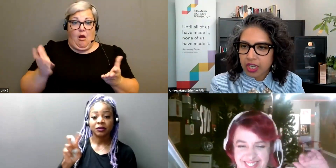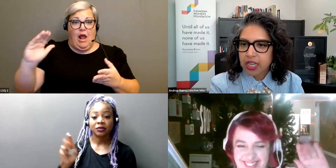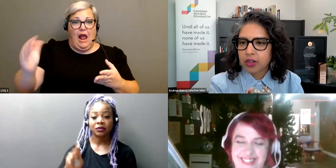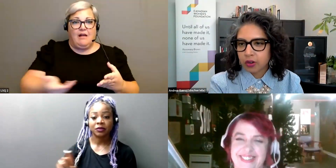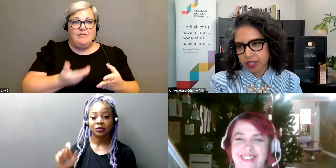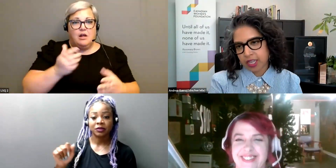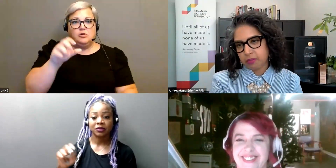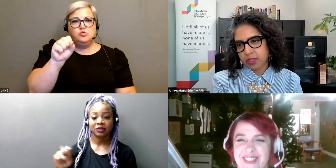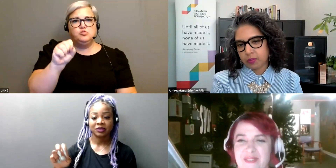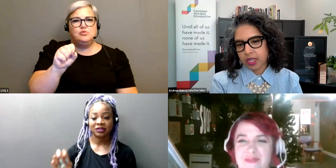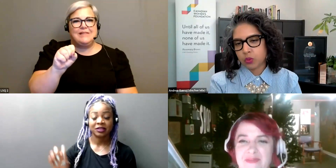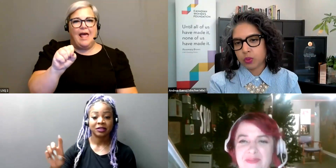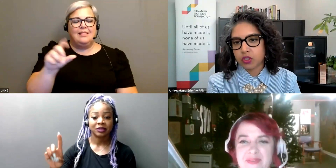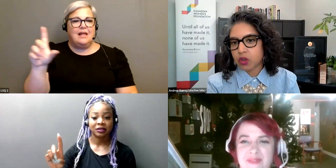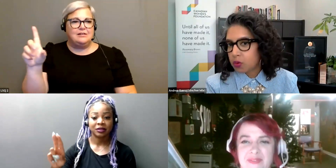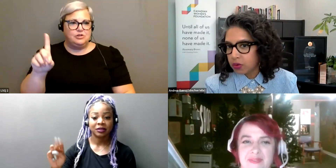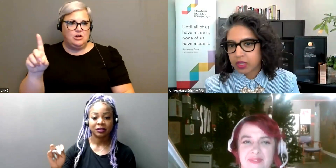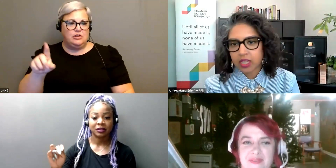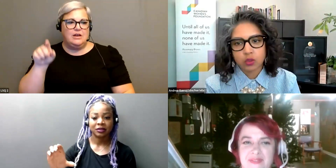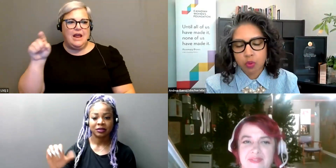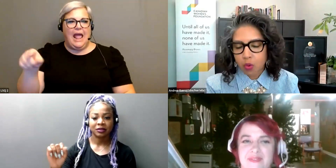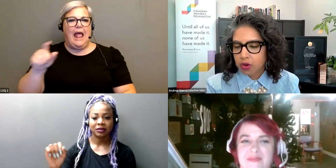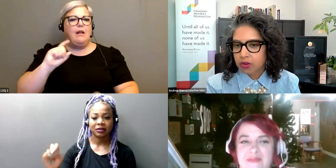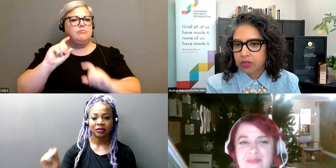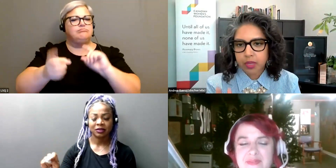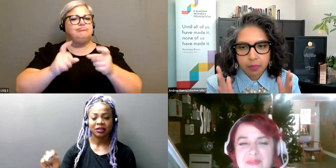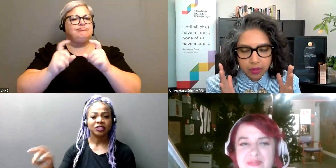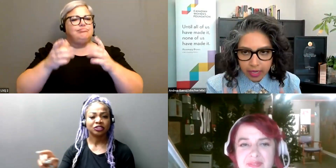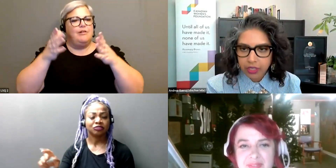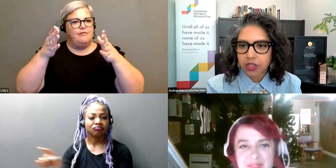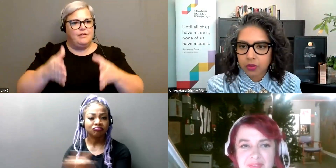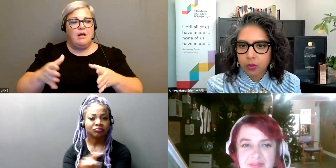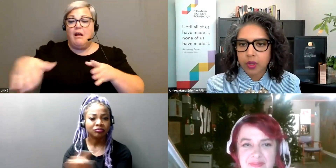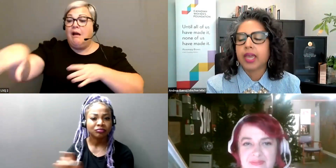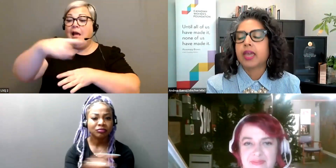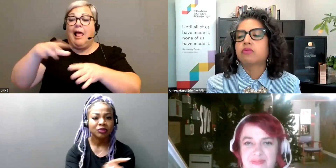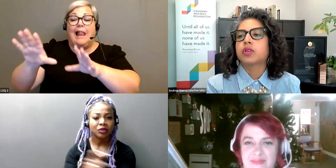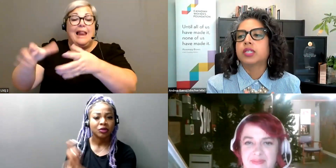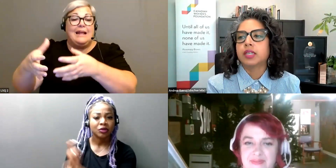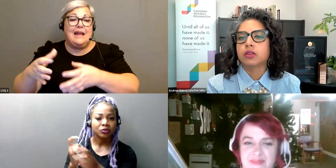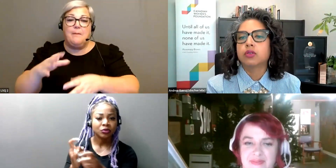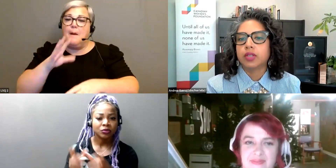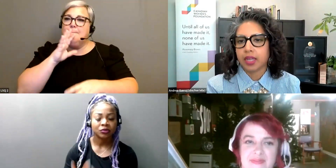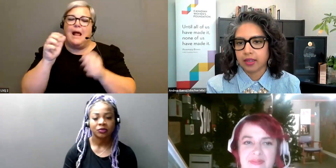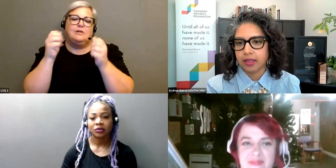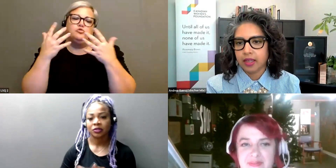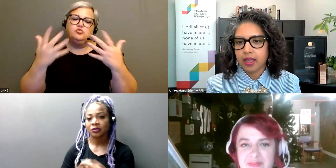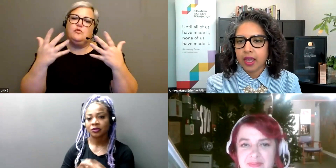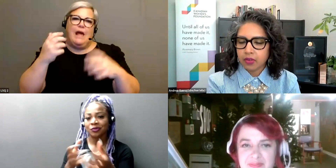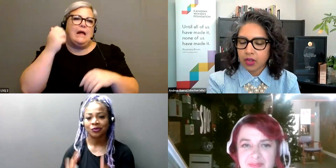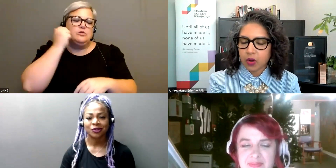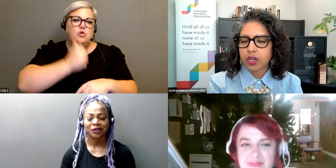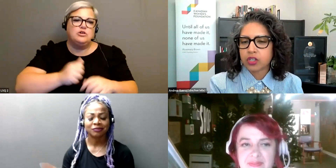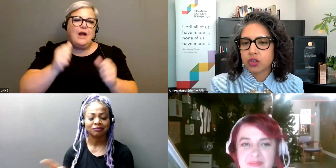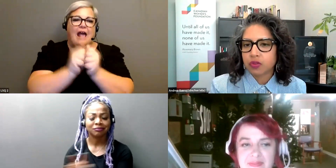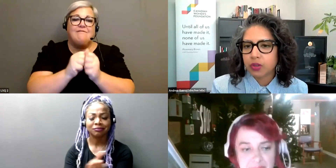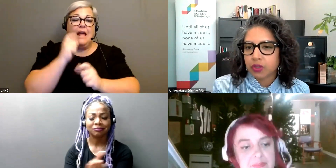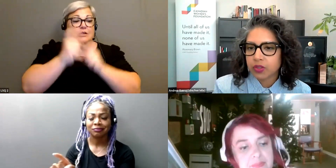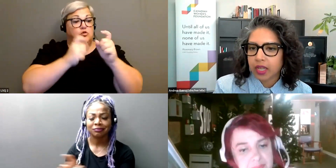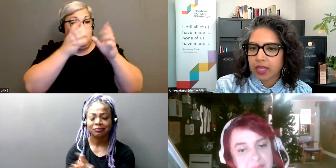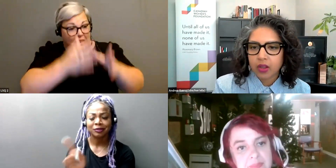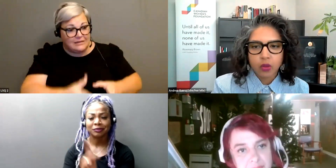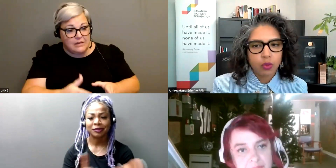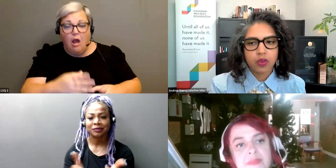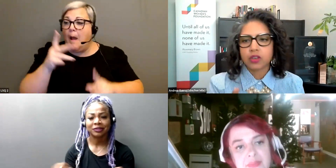Suzanne Duncan, qui est la vice-présidente de la philanthropie. Elle et son épique parlent tous les jours avec des donateurs et des gens qui